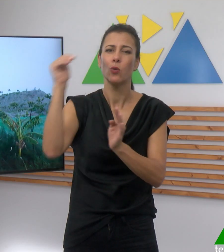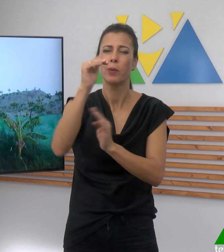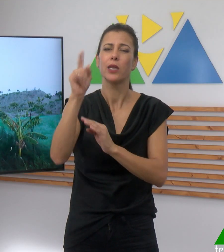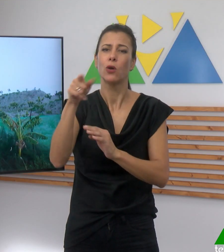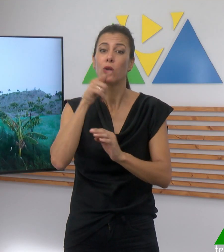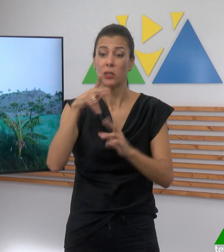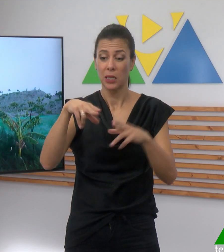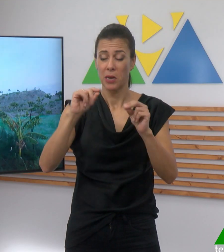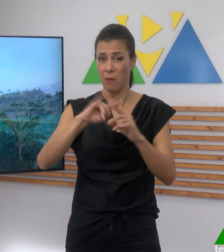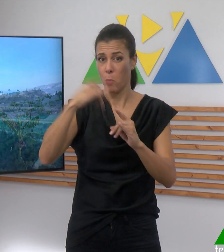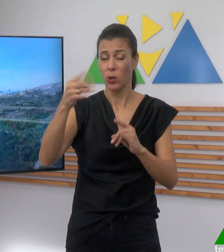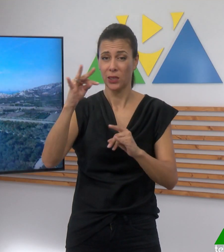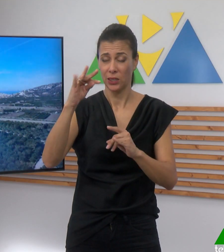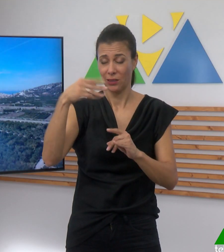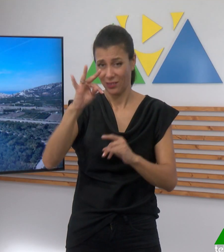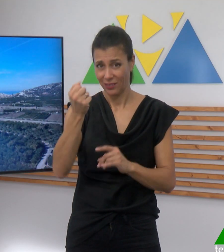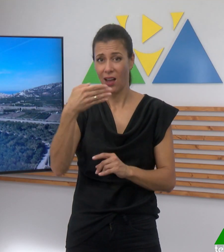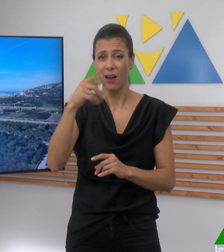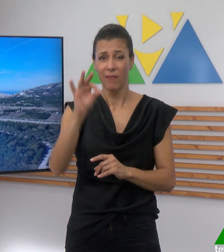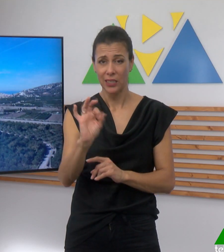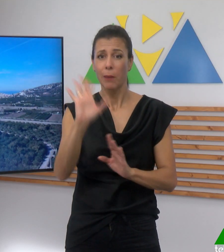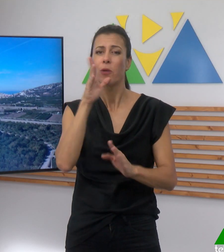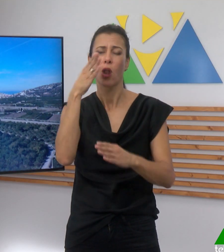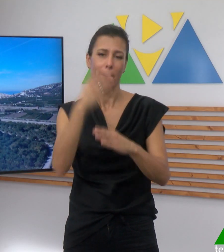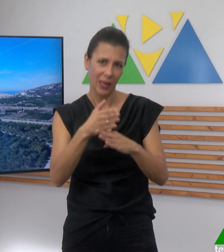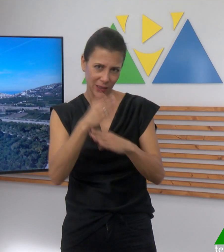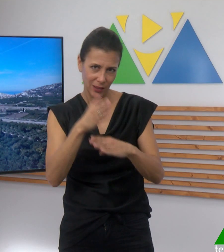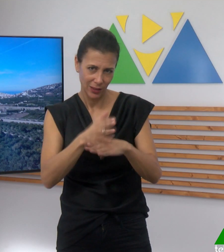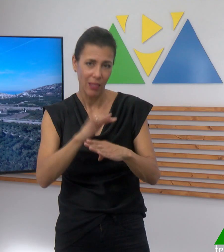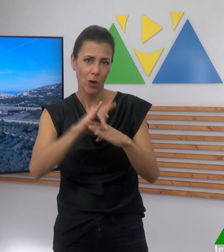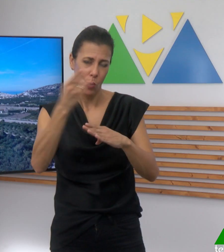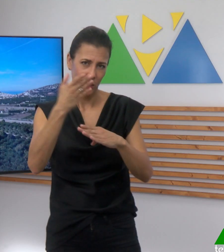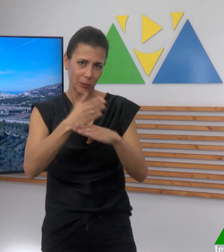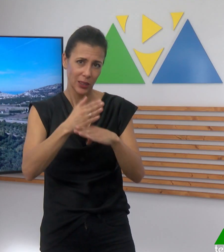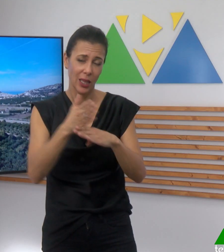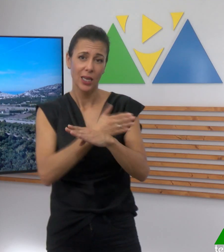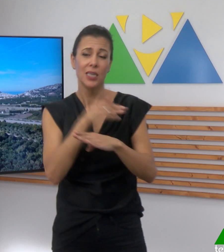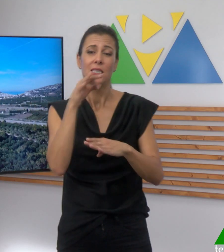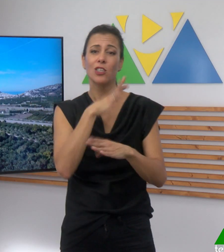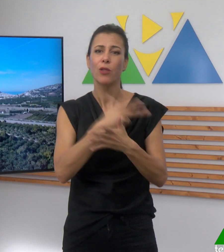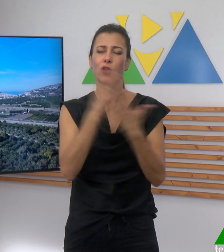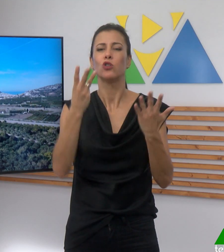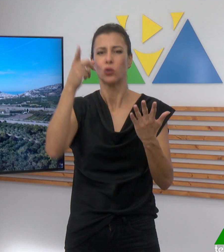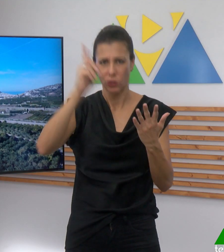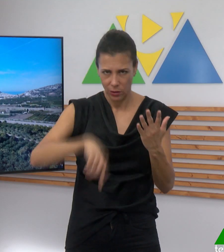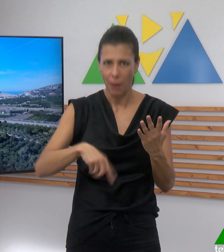de tabla el puente de tabla la mitad o el pago del puente de tabla la mitad en el siglo XVII también estaba enarenado